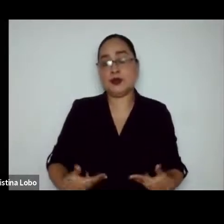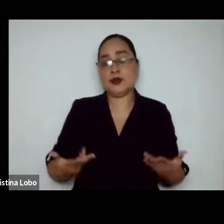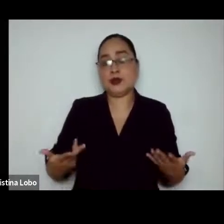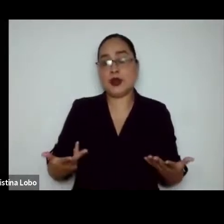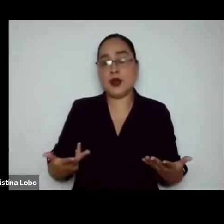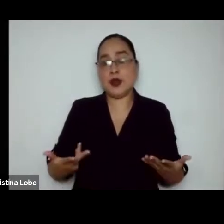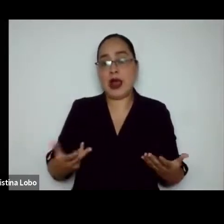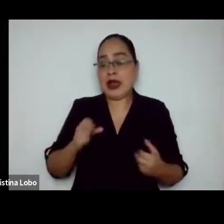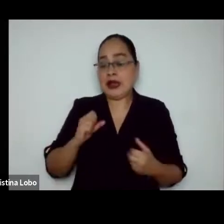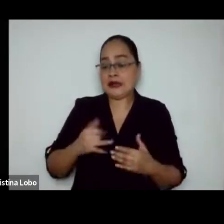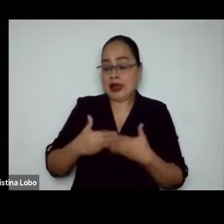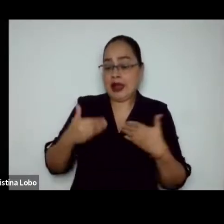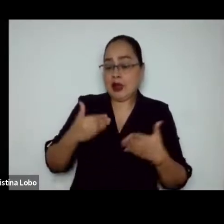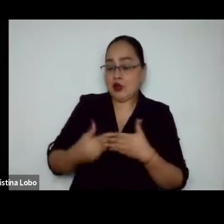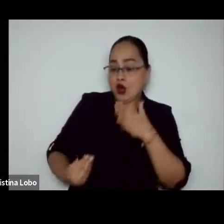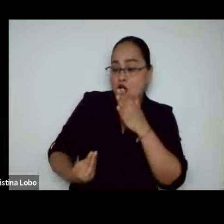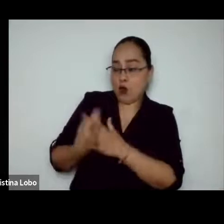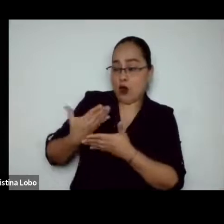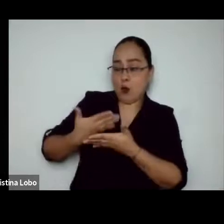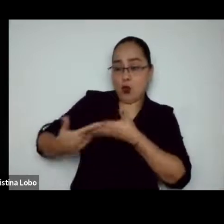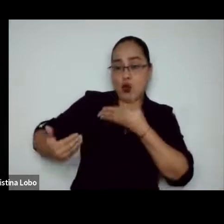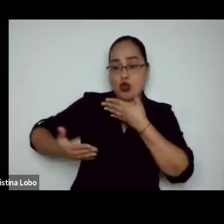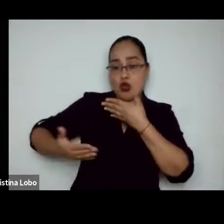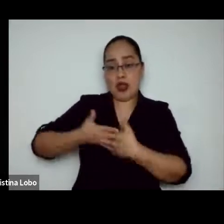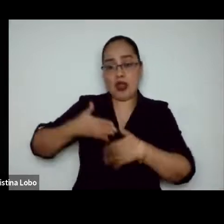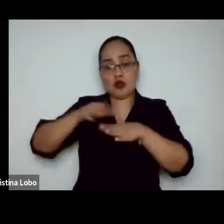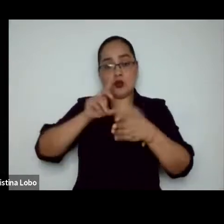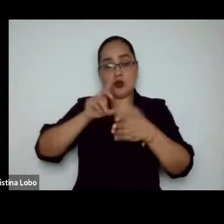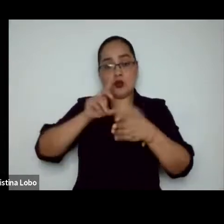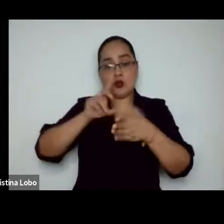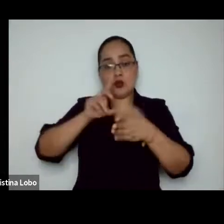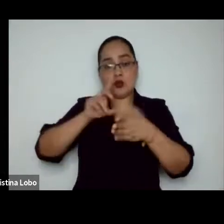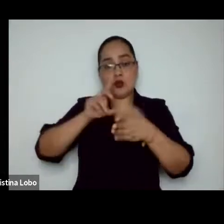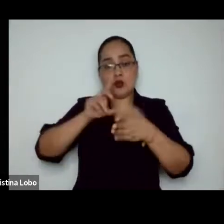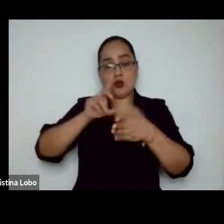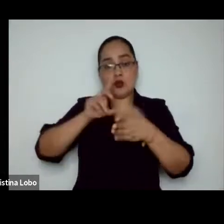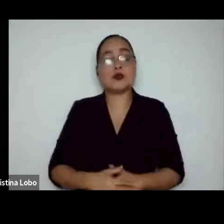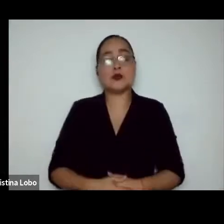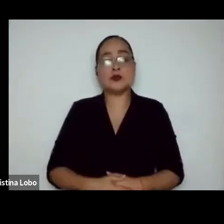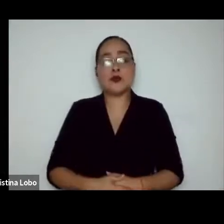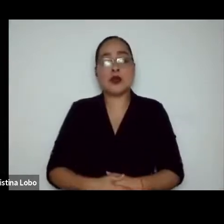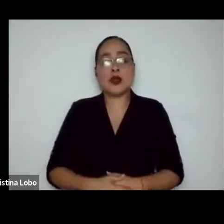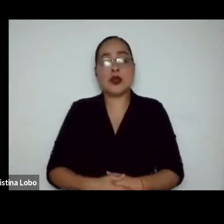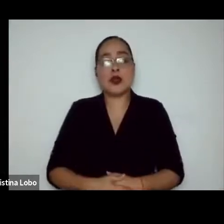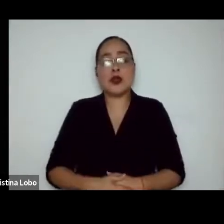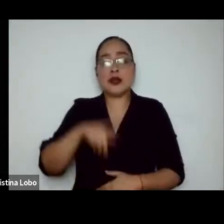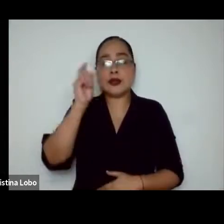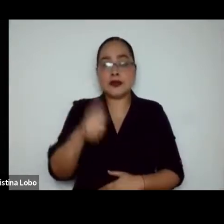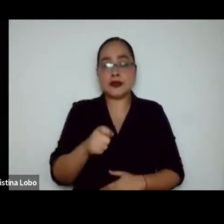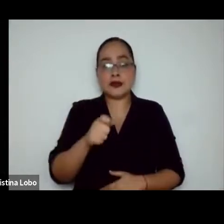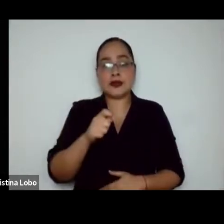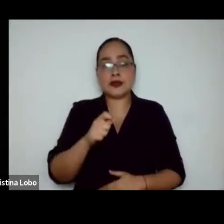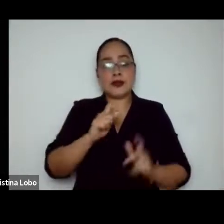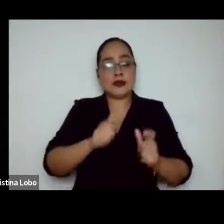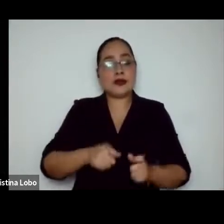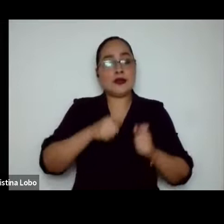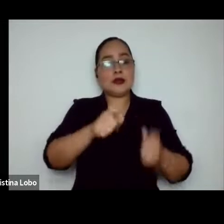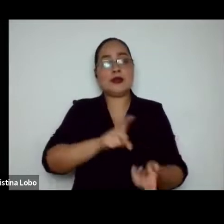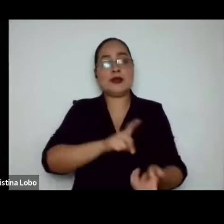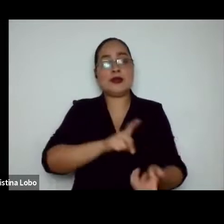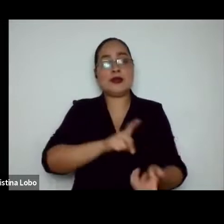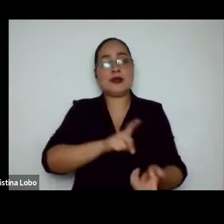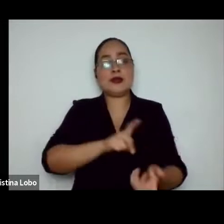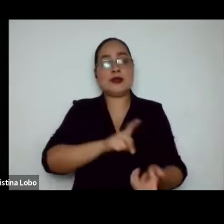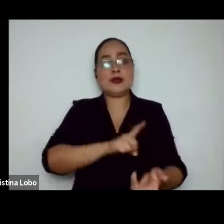sentido moderno, en el sentido actual de derechos humanos o derechos fundamentales, es atribuir derechos subjetivos o libertades a